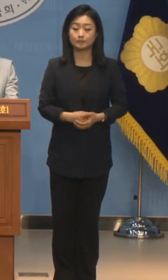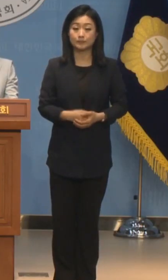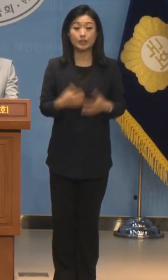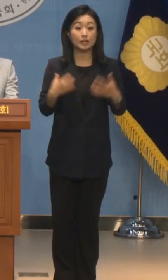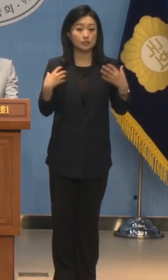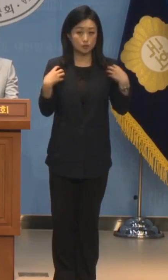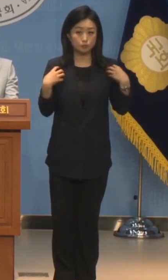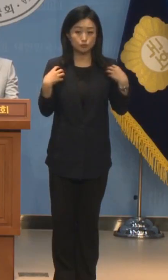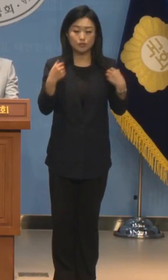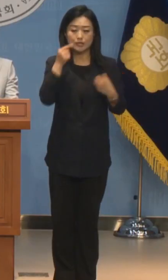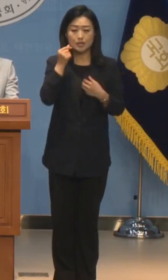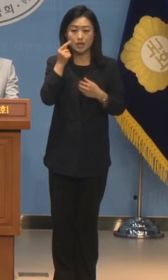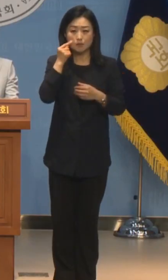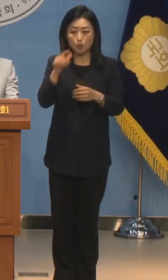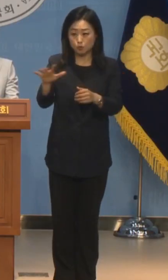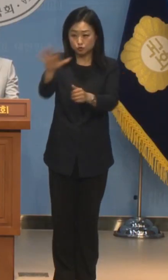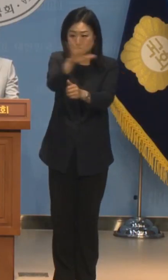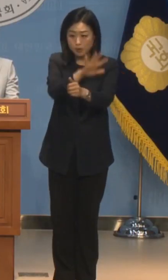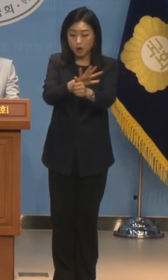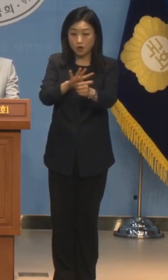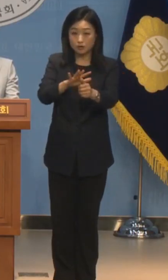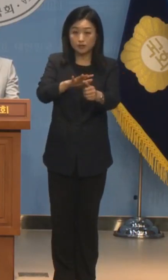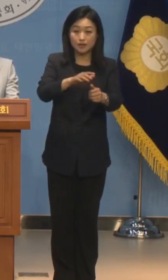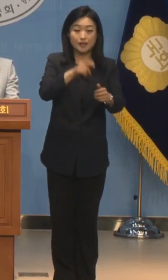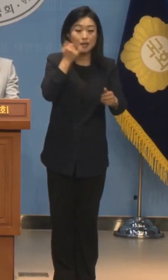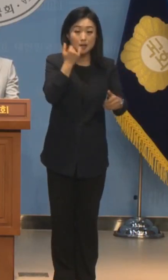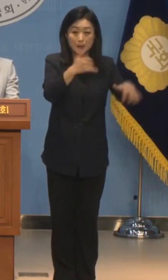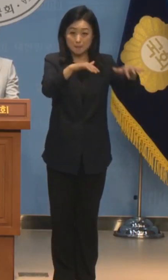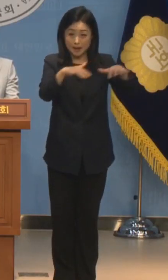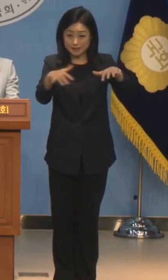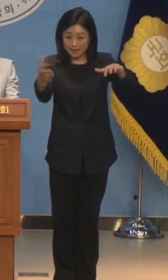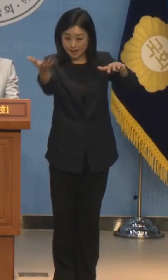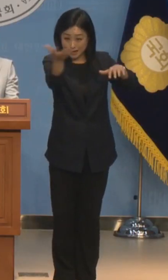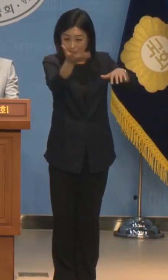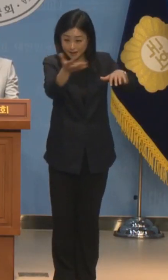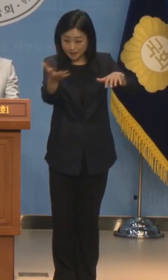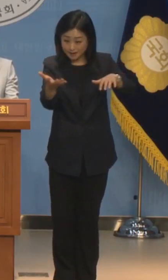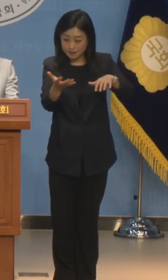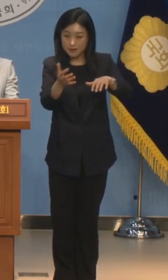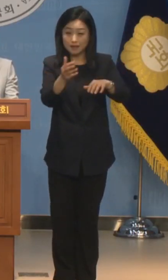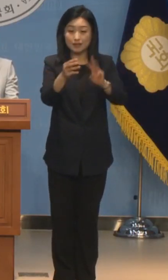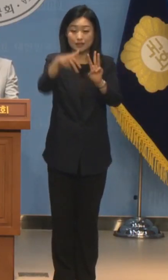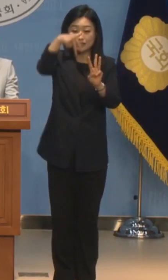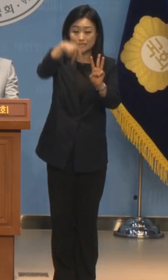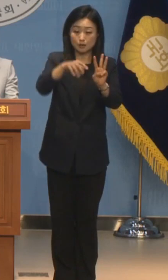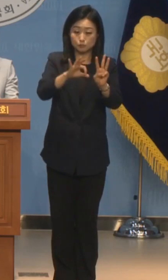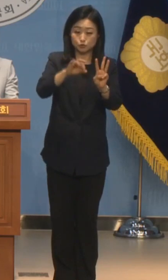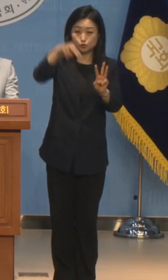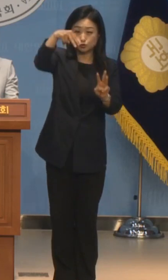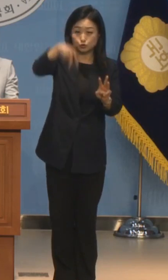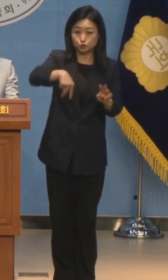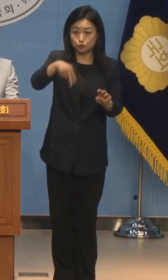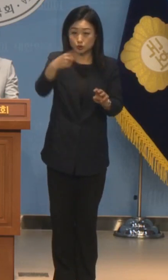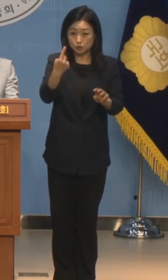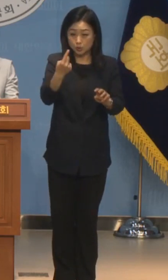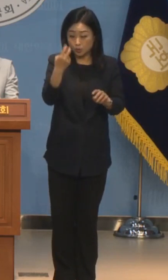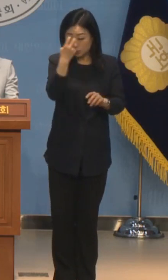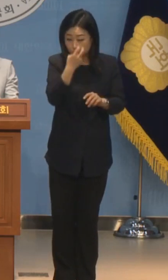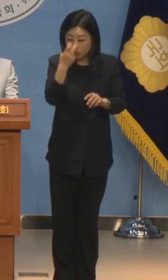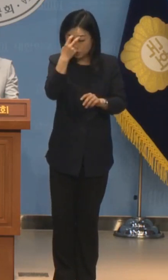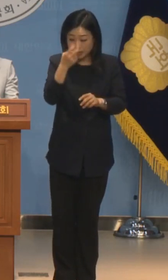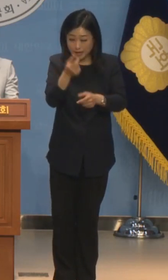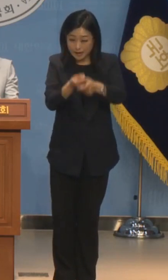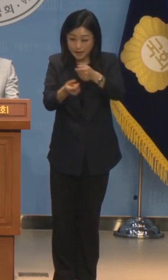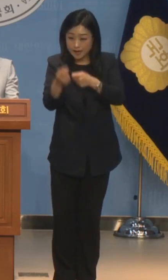정부는 일본 주변의 해류를 따라 삼중 수소와 방사능이 옮겨갈 수 있는 먹이 사슬을 추적하려는